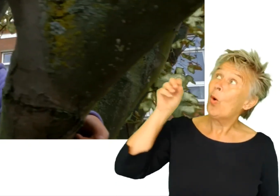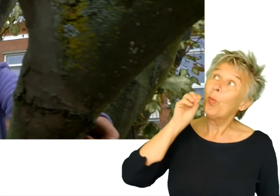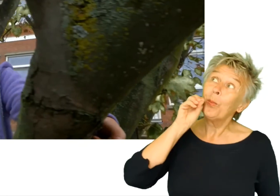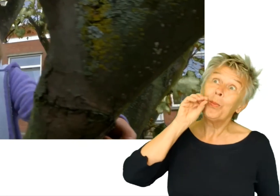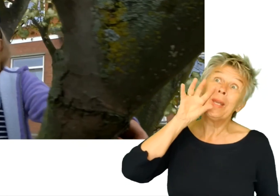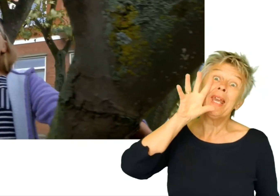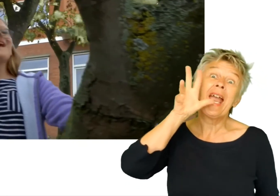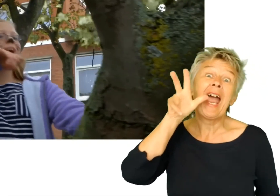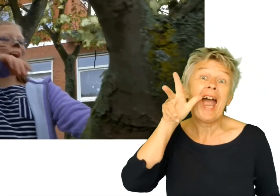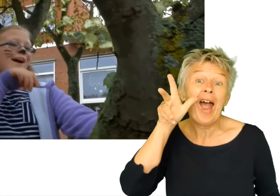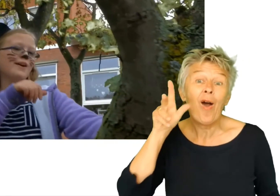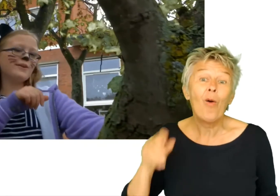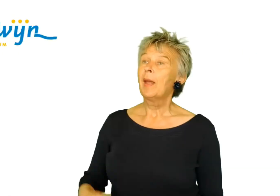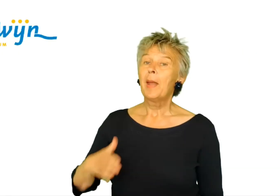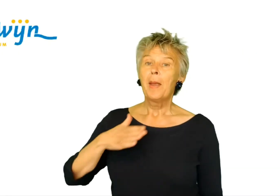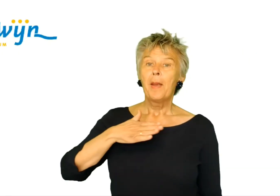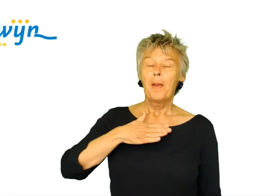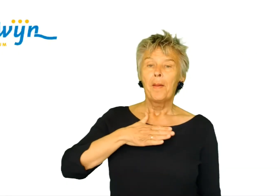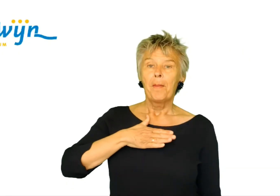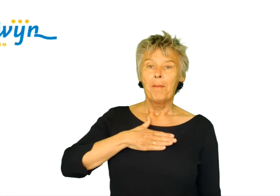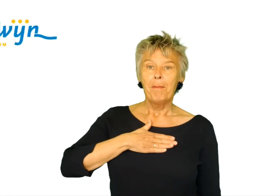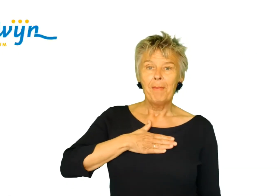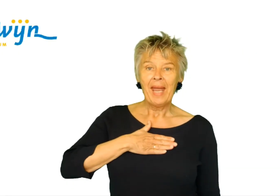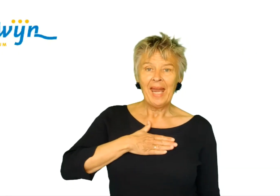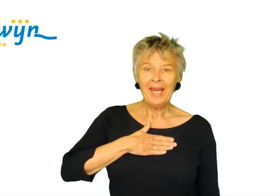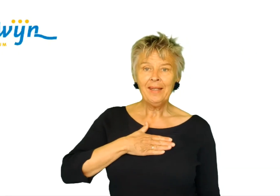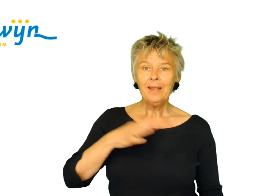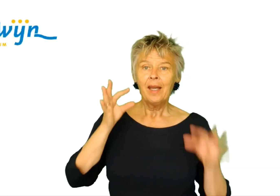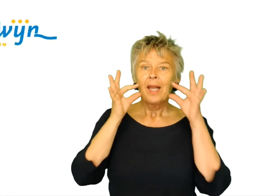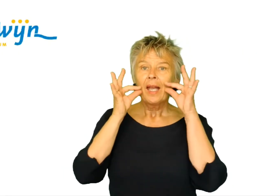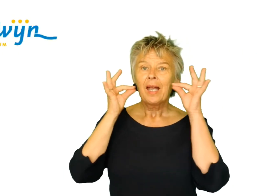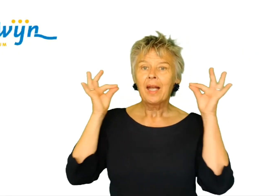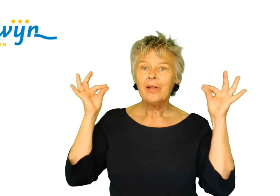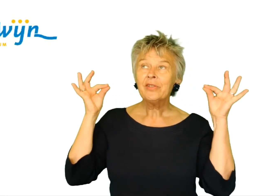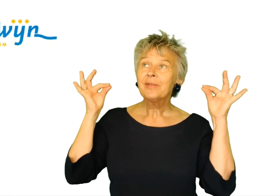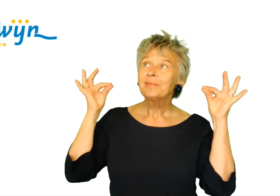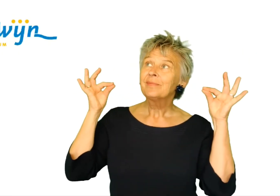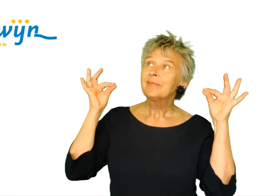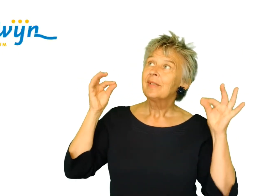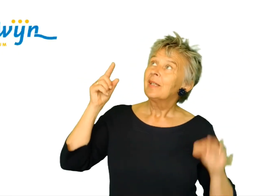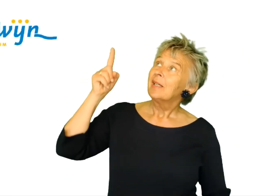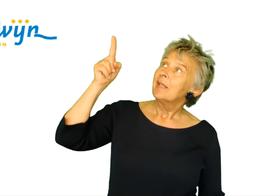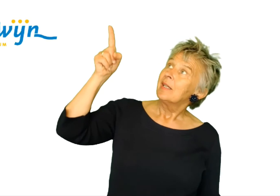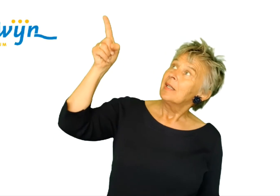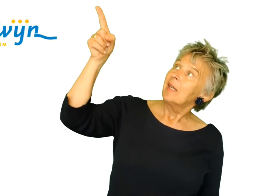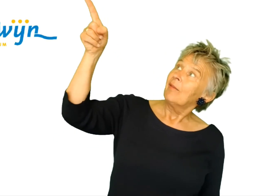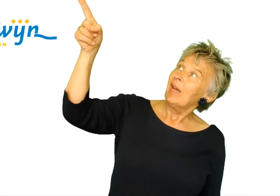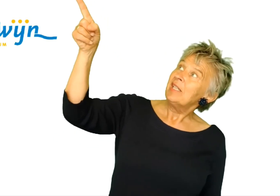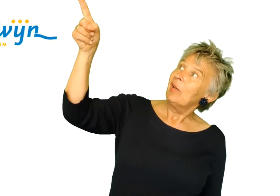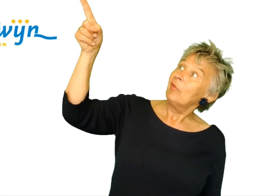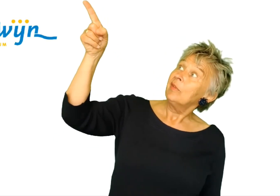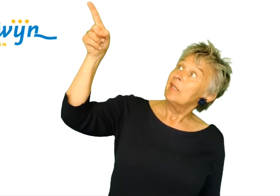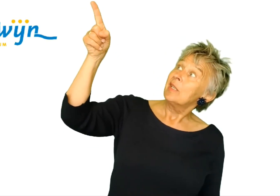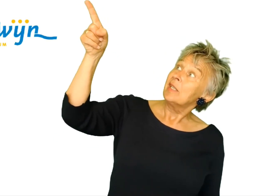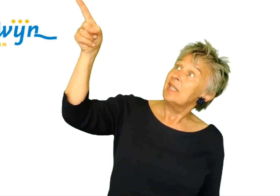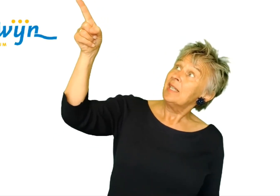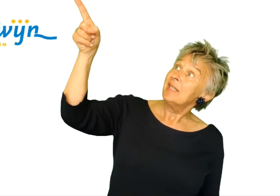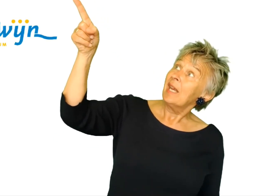boom. Miauw. Mijn kat, wijs je even, zit